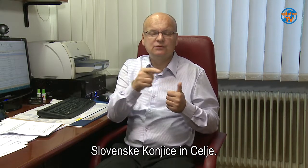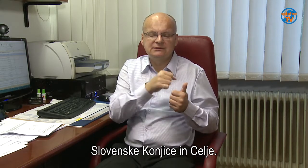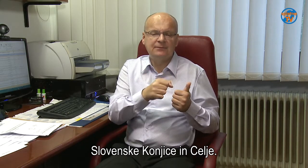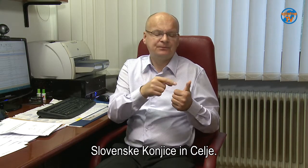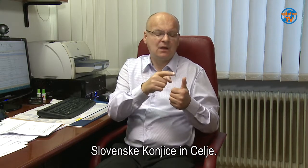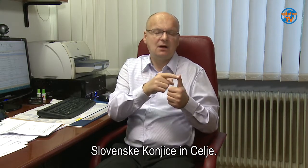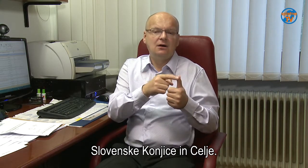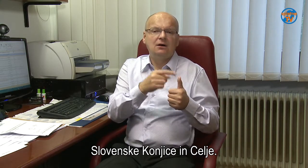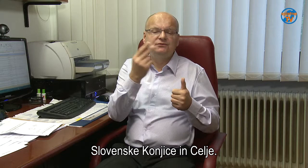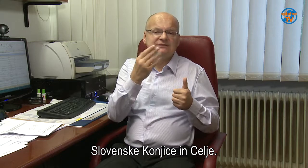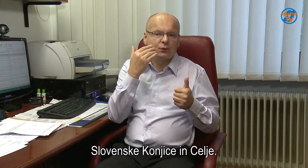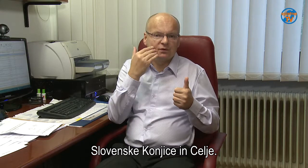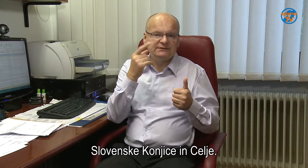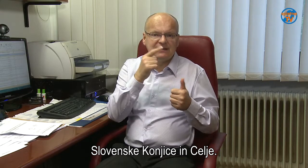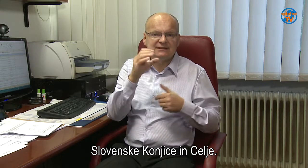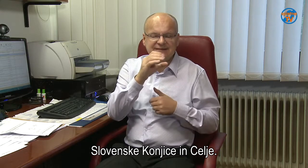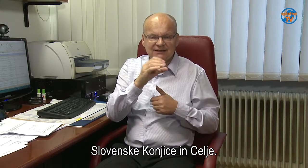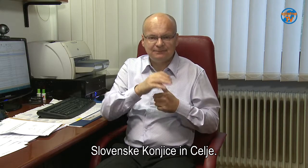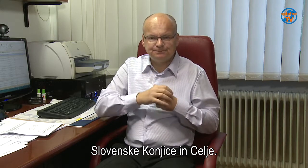doorstraf. Met vergroening in de Syrië.